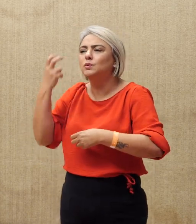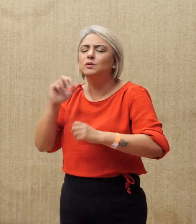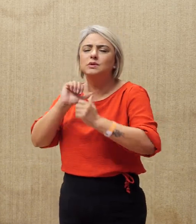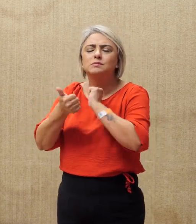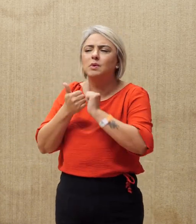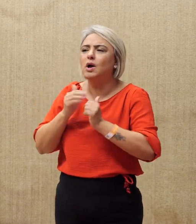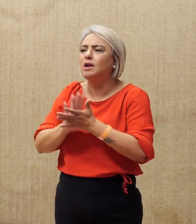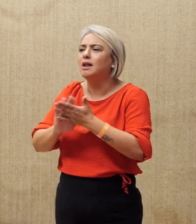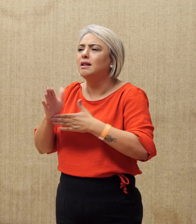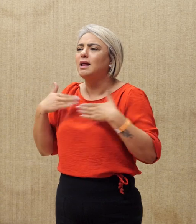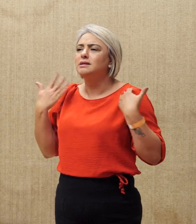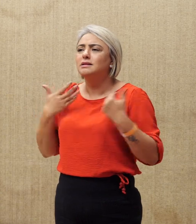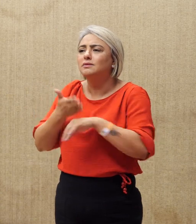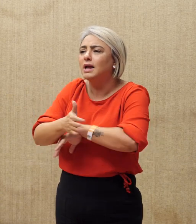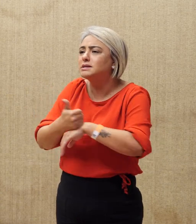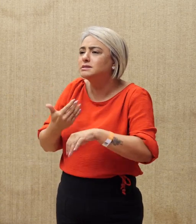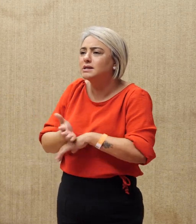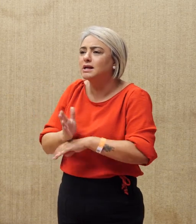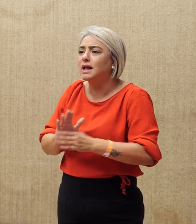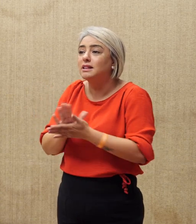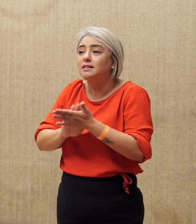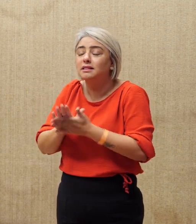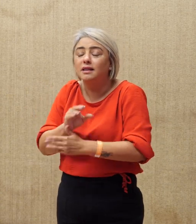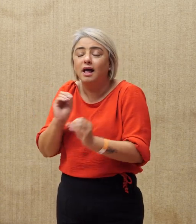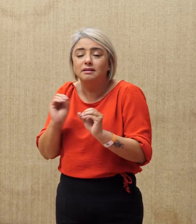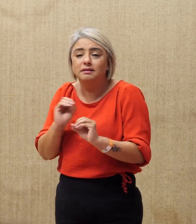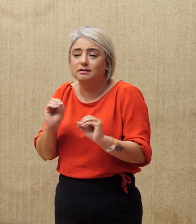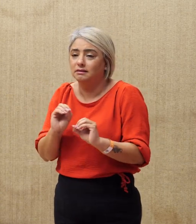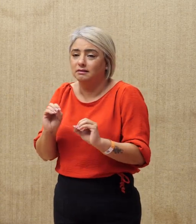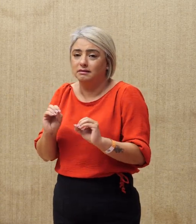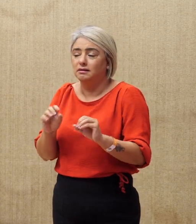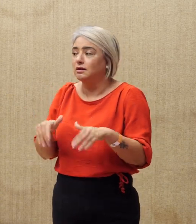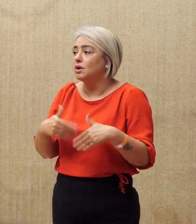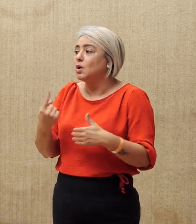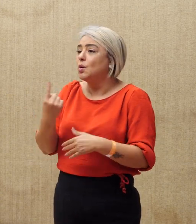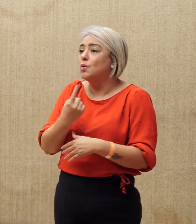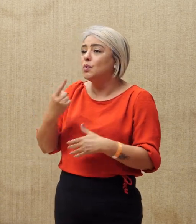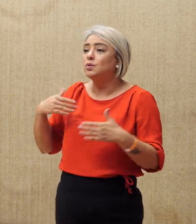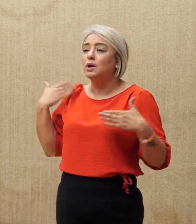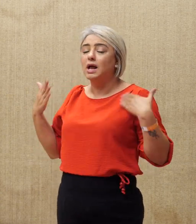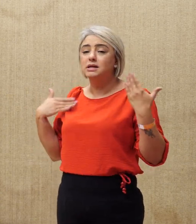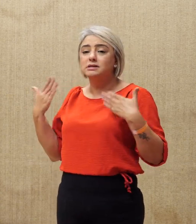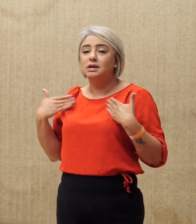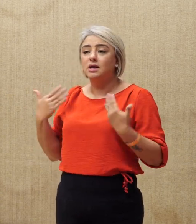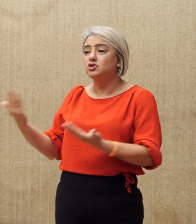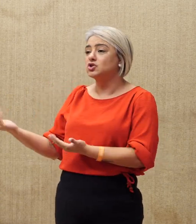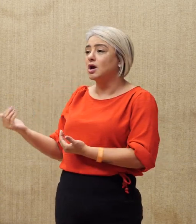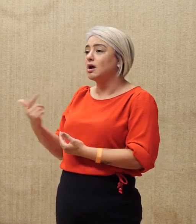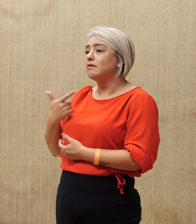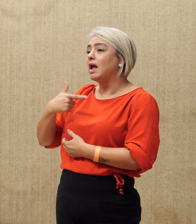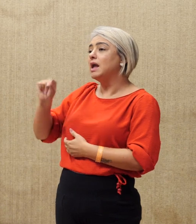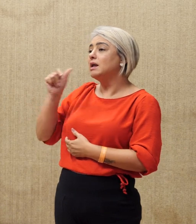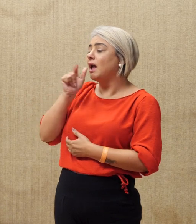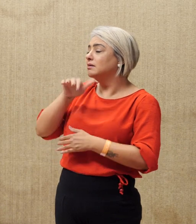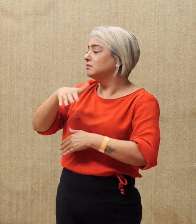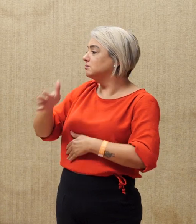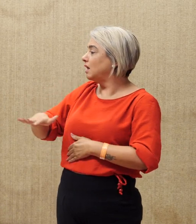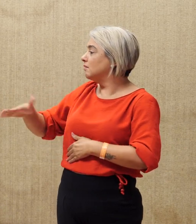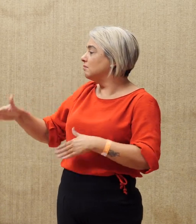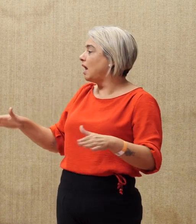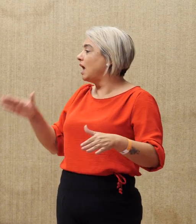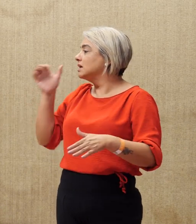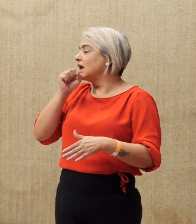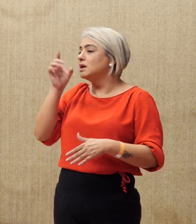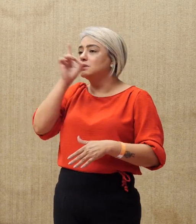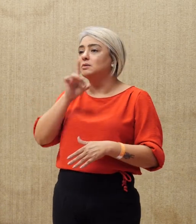esporte, não têm lazer, não têm acesso a nada. Então, o único lazer dessas crianças é ir para a praia aos fins de semana,